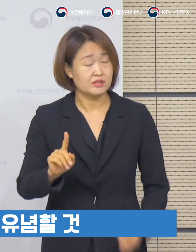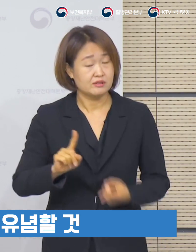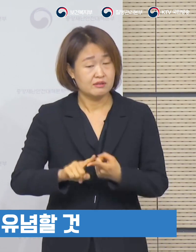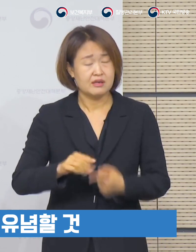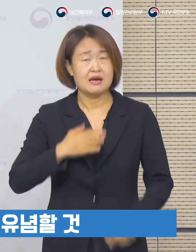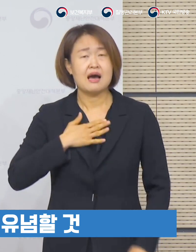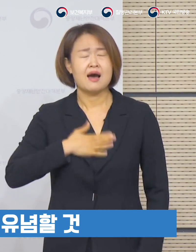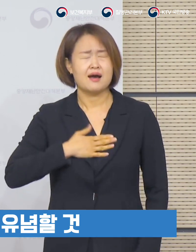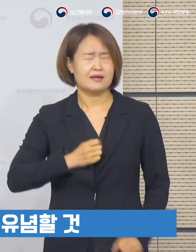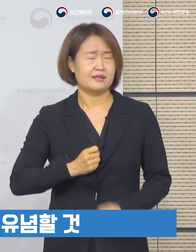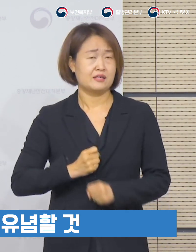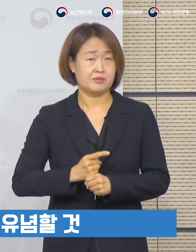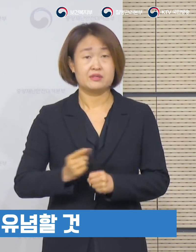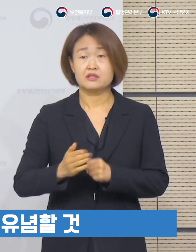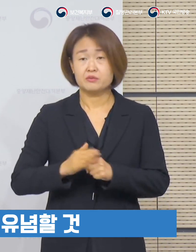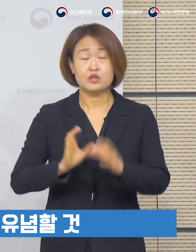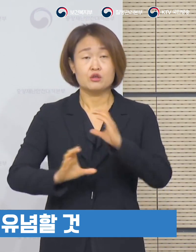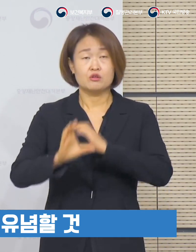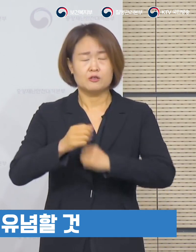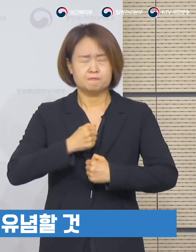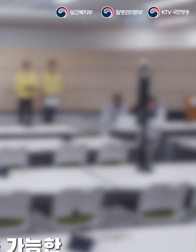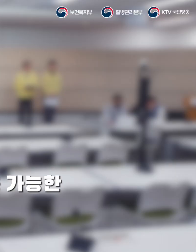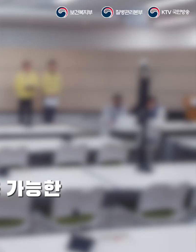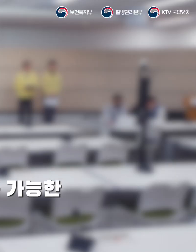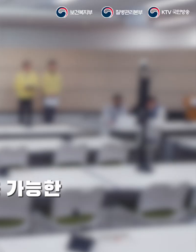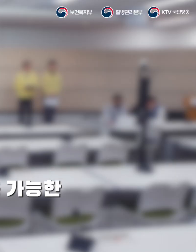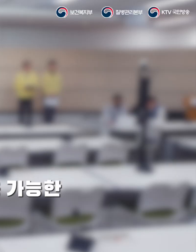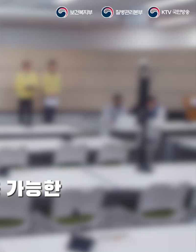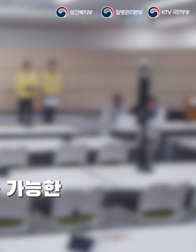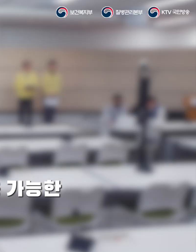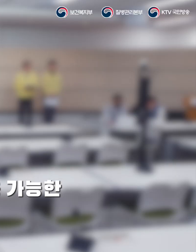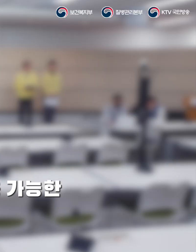잘 알고 있고 앞으로 더욱 유념하도록 하겠습니다.